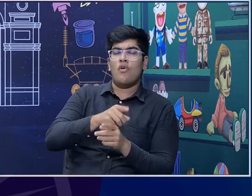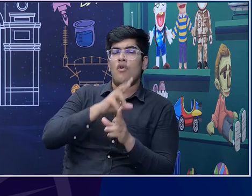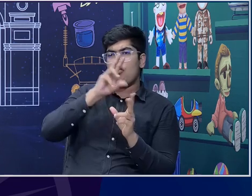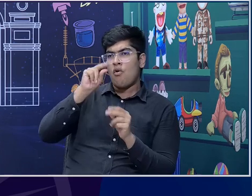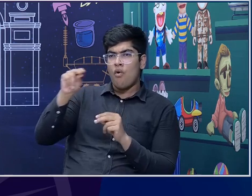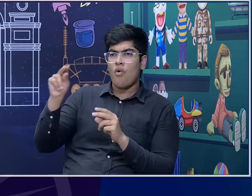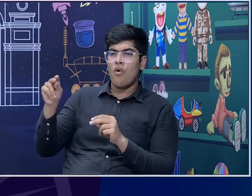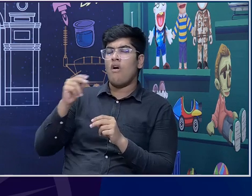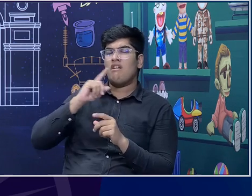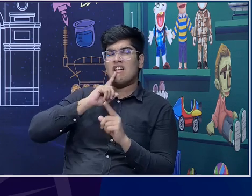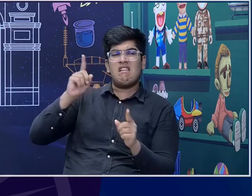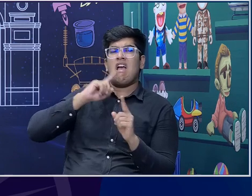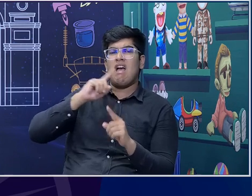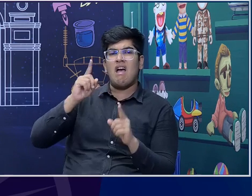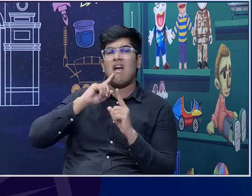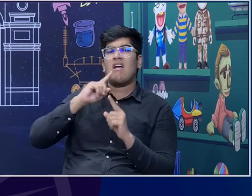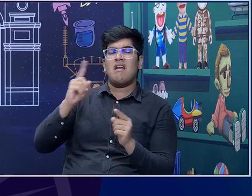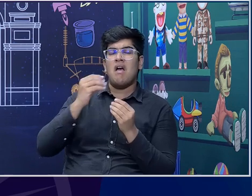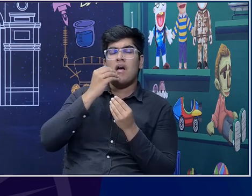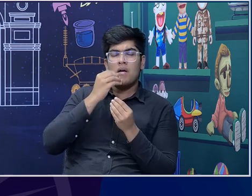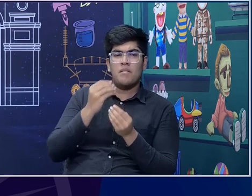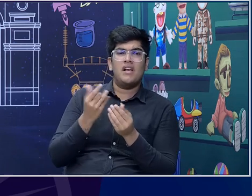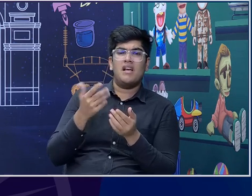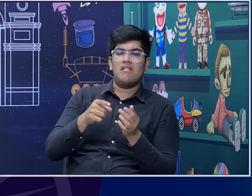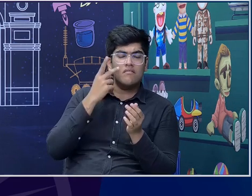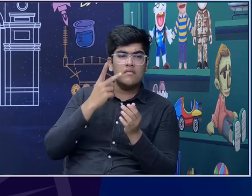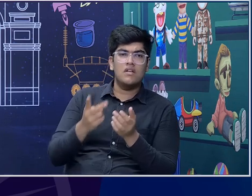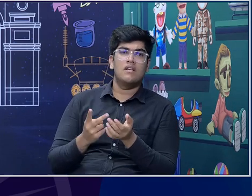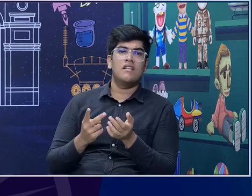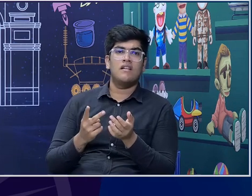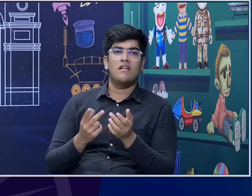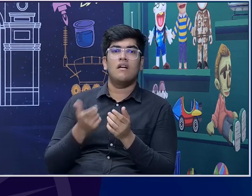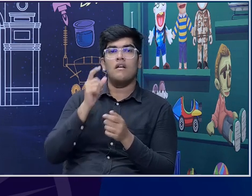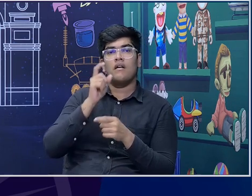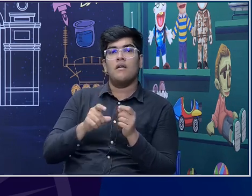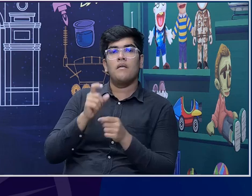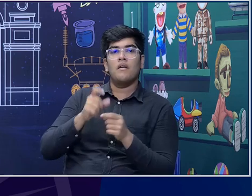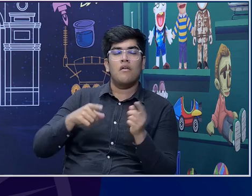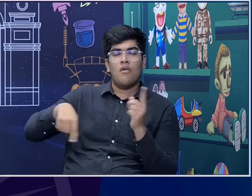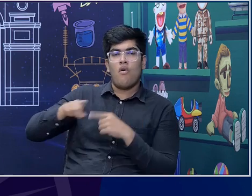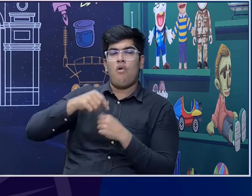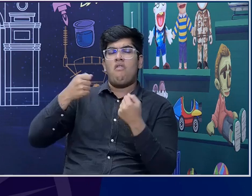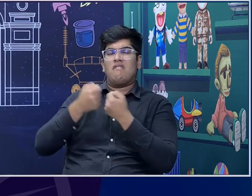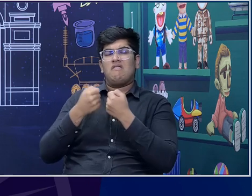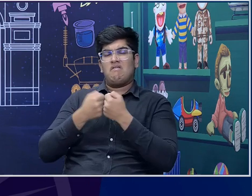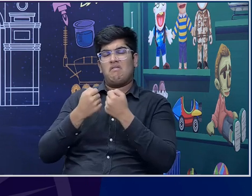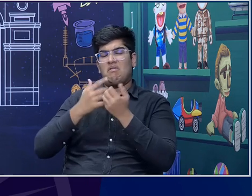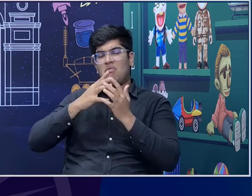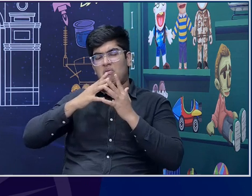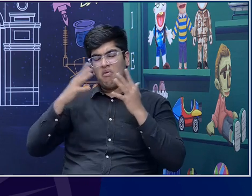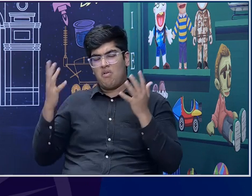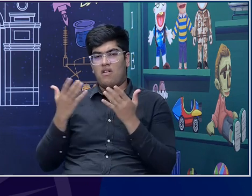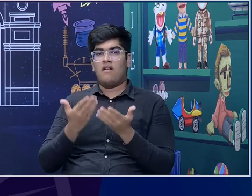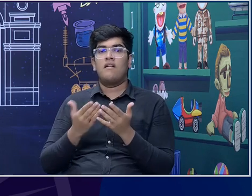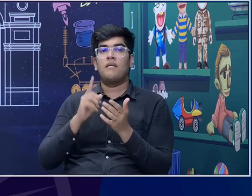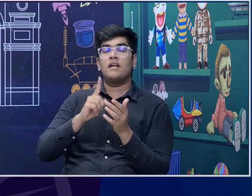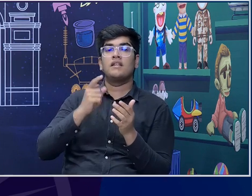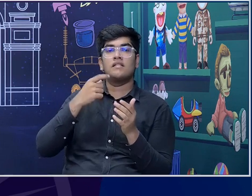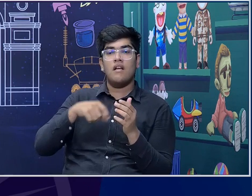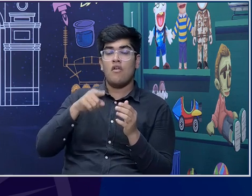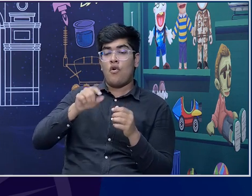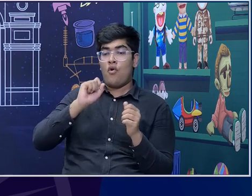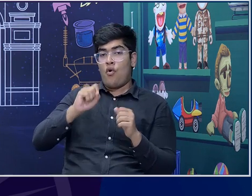रहे हैं, चिला रहे हैं कि देखो यहां पर क्या हो रहा है लेकिन वो जो लोग थे वो उनको खूब मार रहे हैं लेकिन उन्होंने अपनी जान की